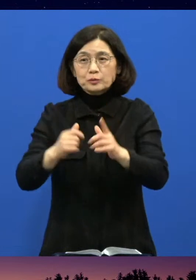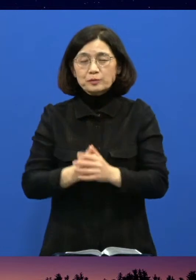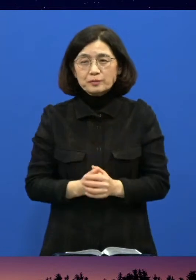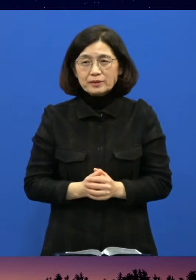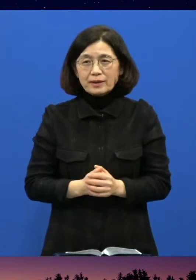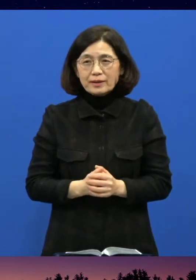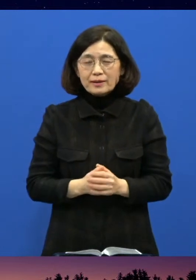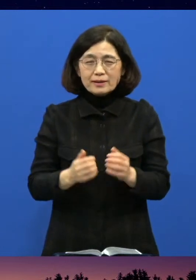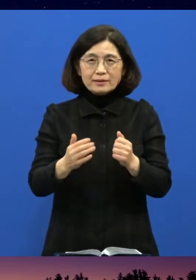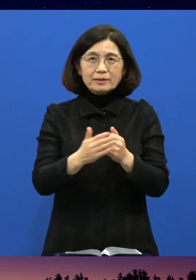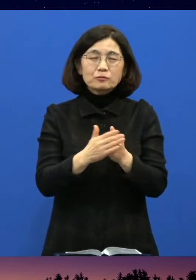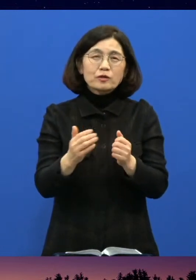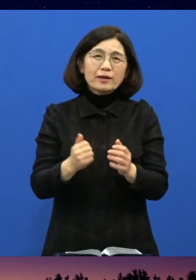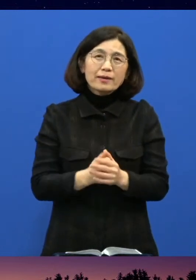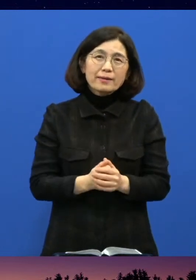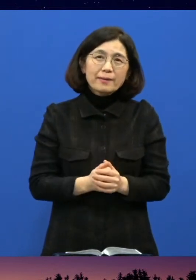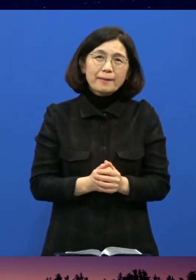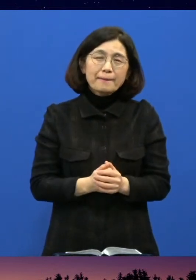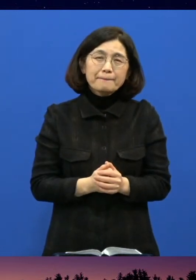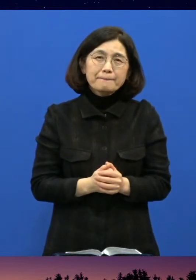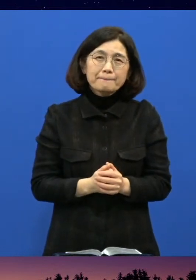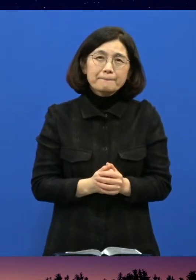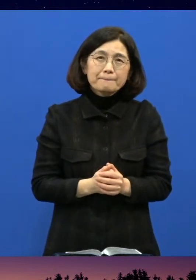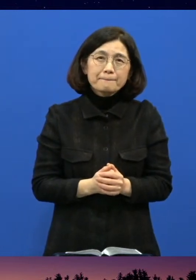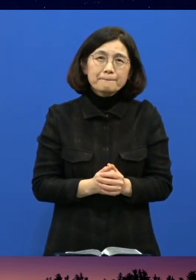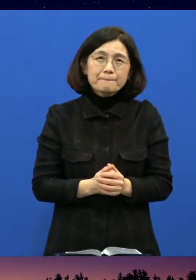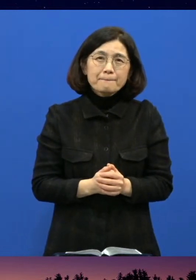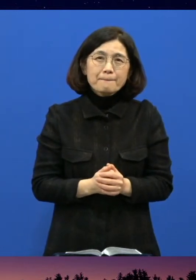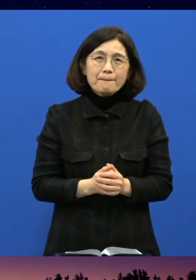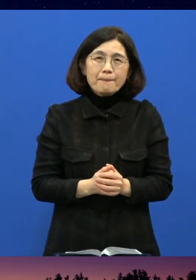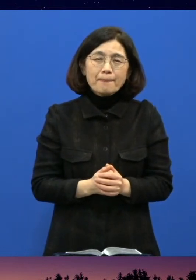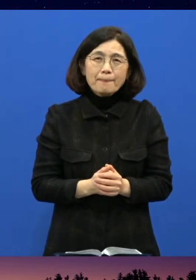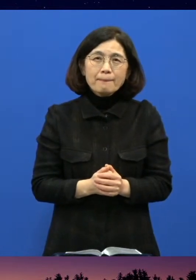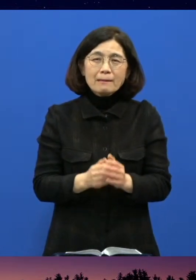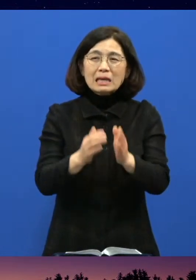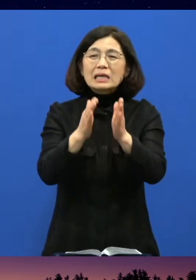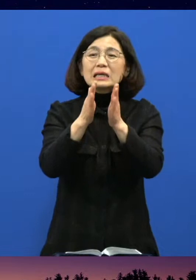그러므로 기도와 이 신앙은 오랜 시간이 필요하다.